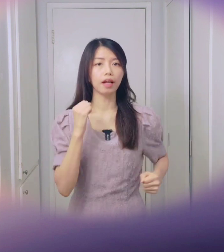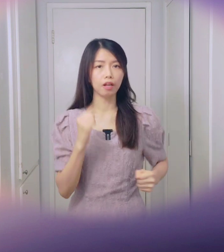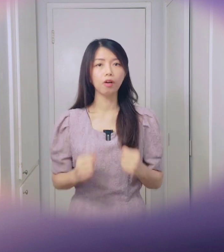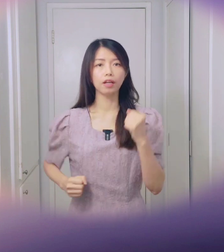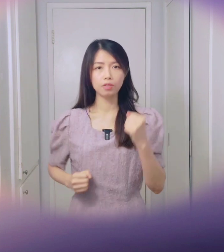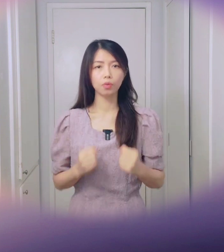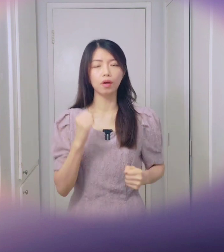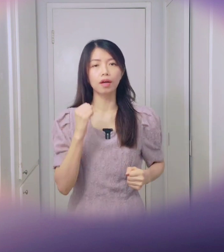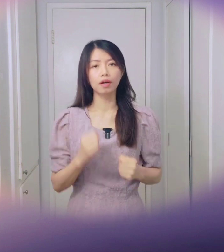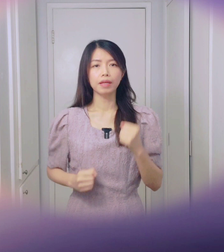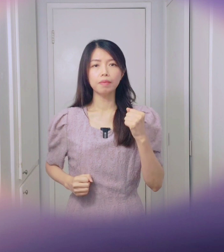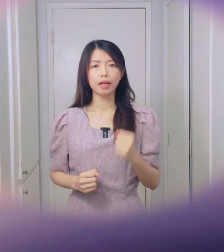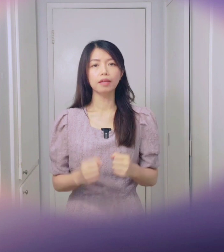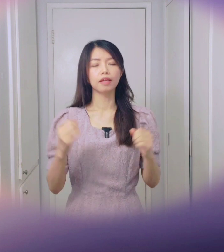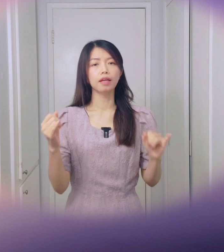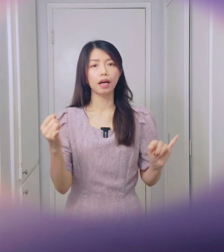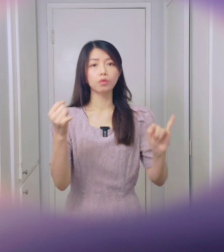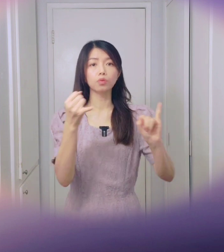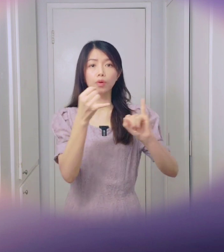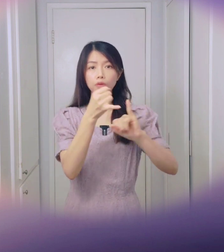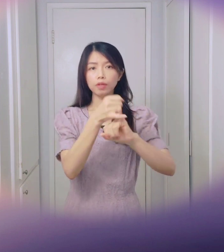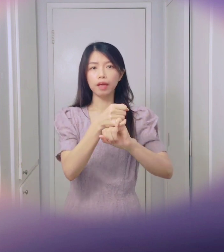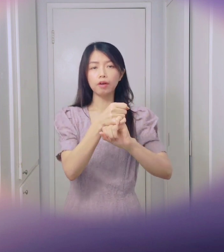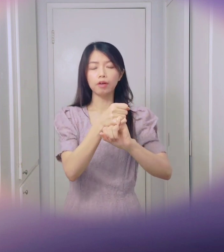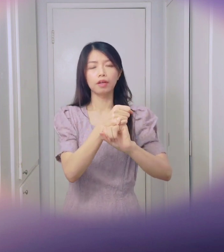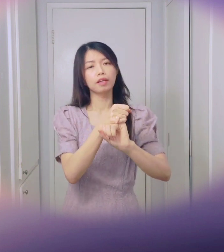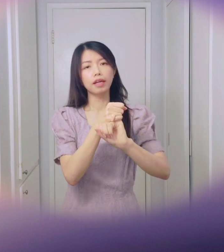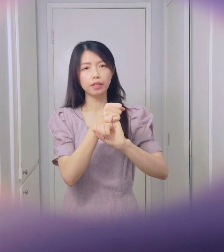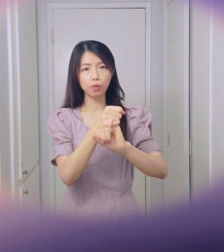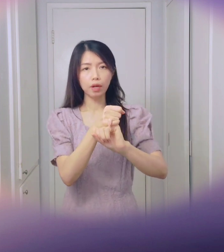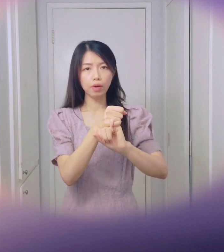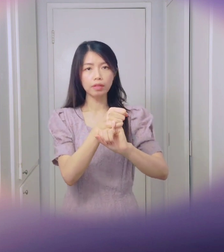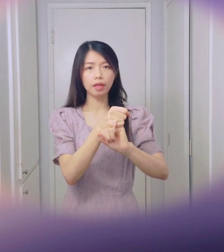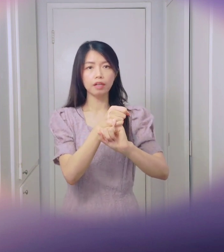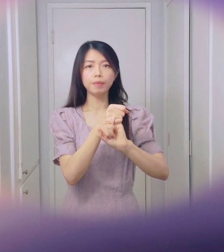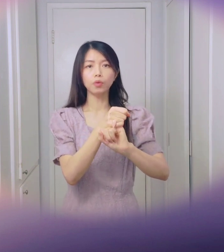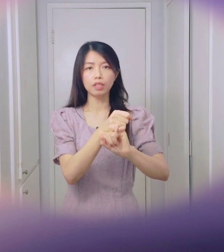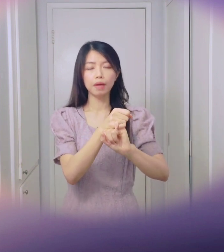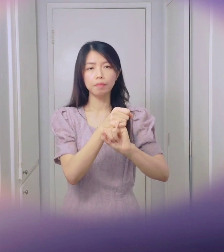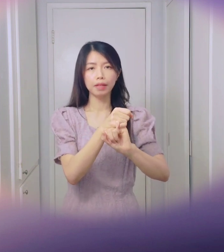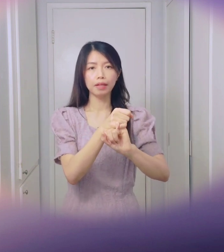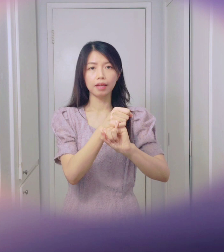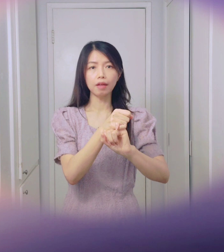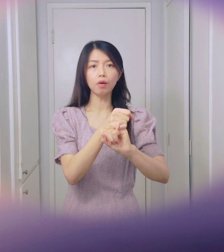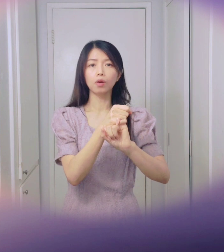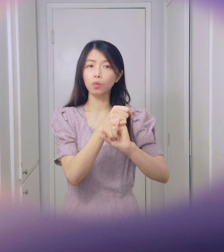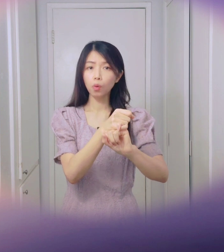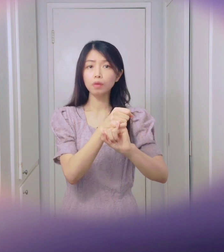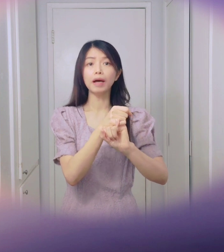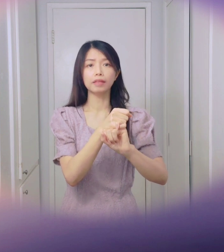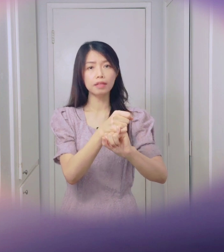돼요. 달려가겠소. 마지막에는 약속소를 해줬는데요. 이게 약속이라고 한 뜻의 의미도 되지만